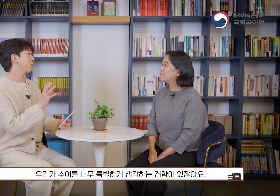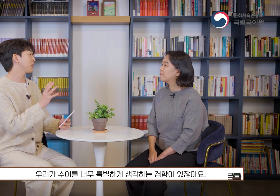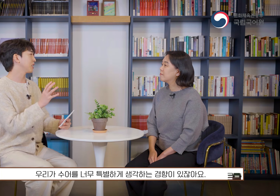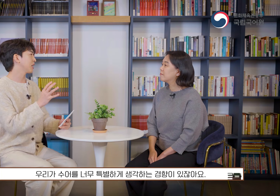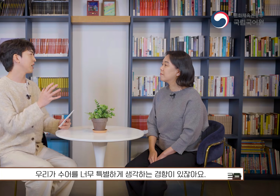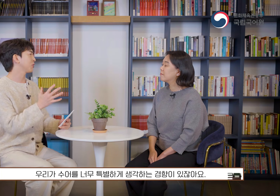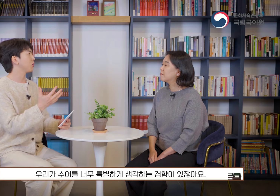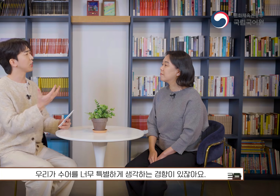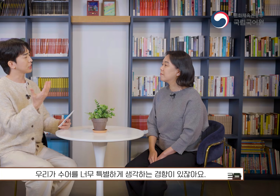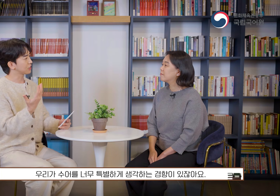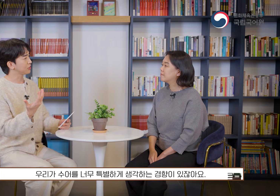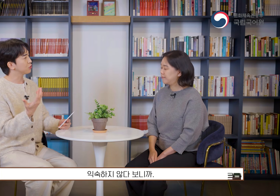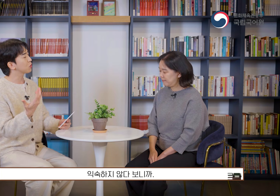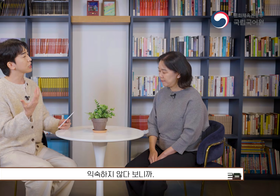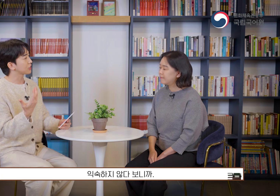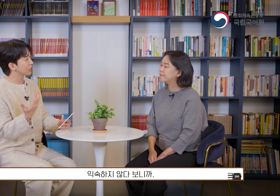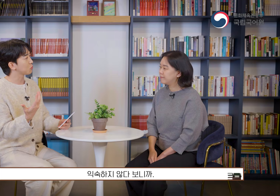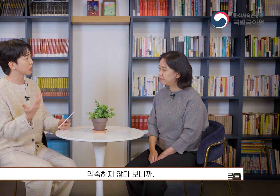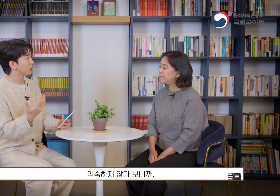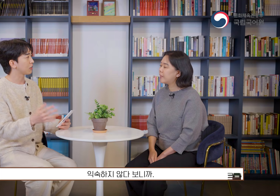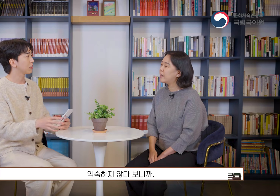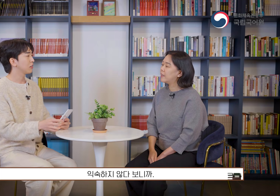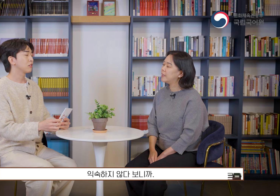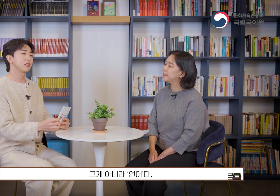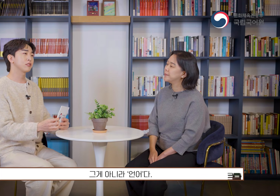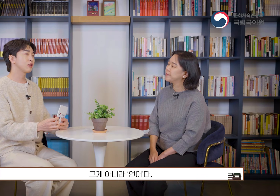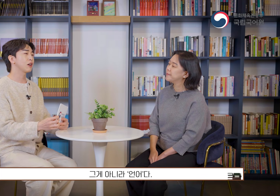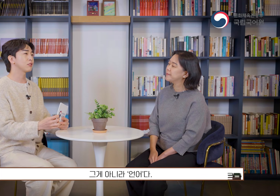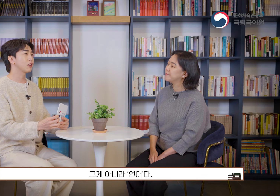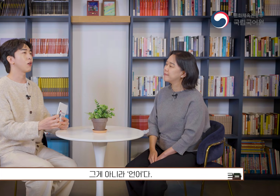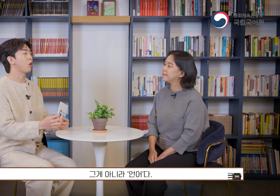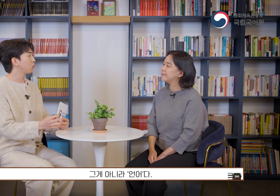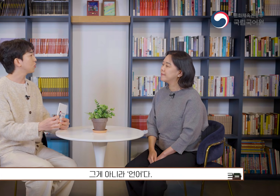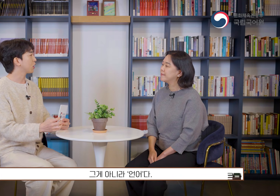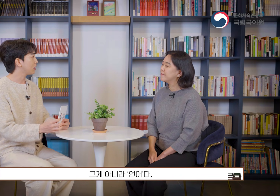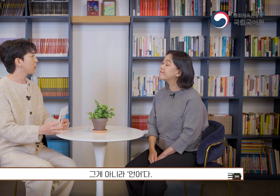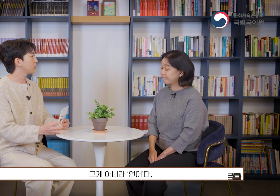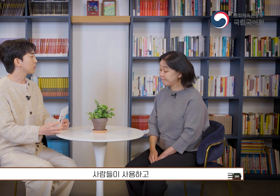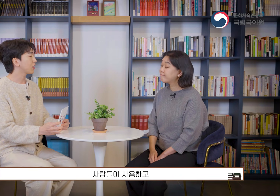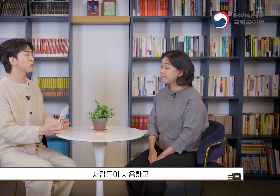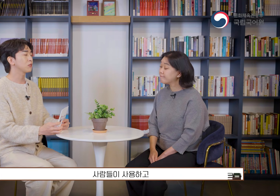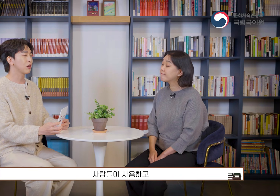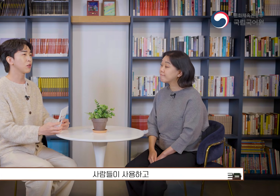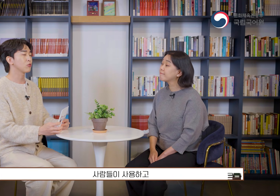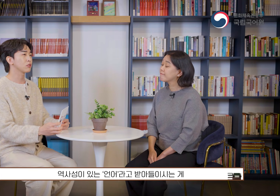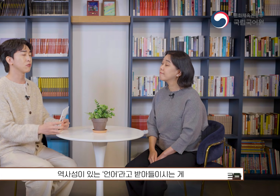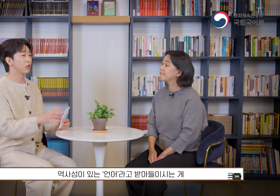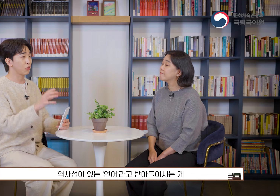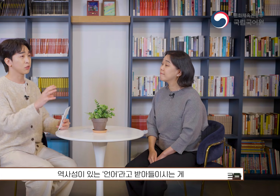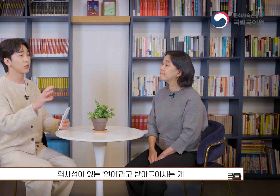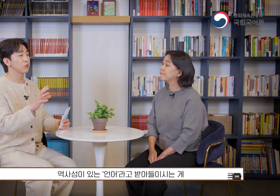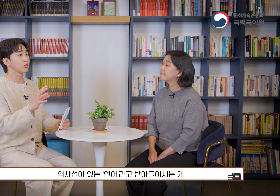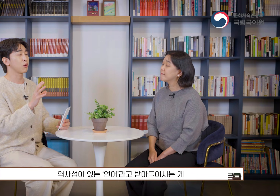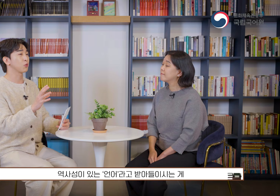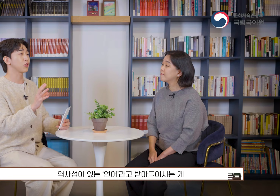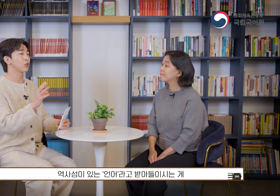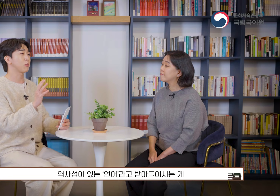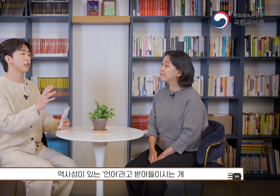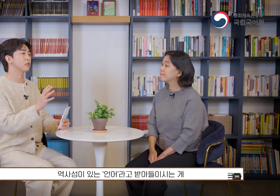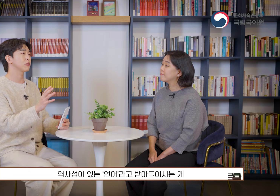특별하게 생각하는 경향이 있잖아요. 익숙하지 않다 보니까. 네. 그냥 그게 아니라 언어다. 사람들이 사용하고 이렇게 역사성이 있는 언어다라고 받아들이시는